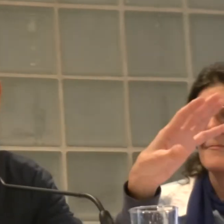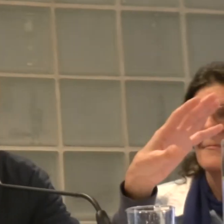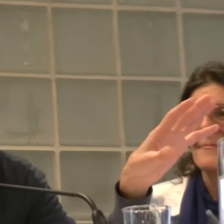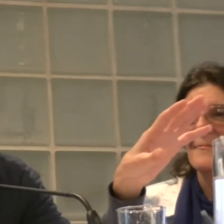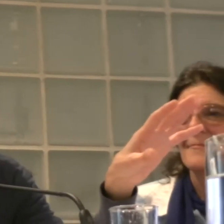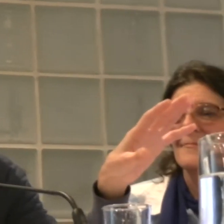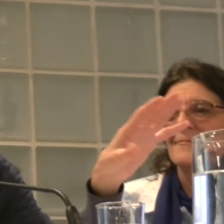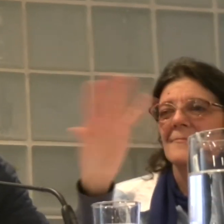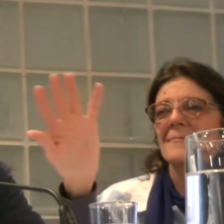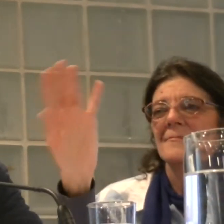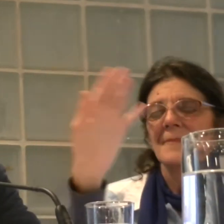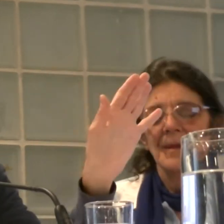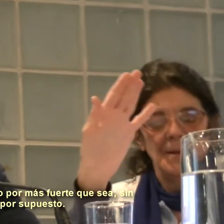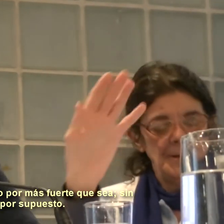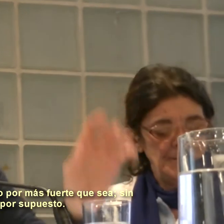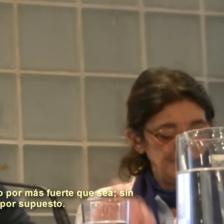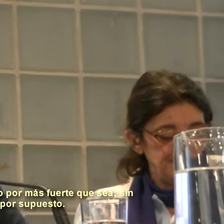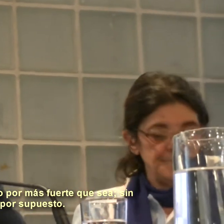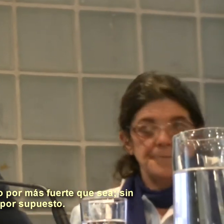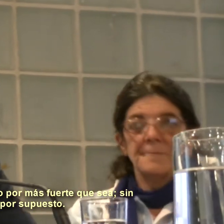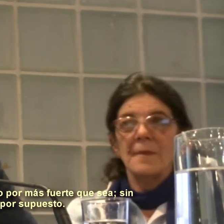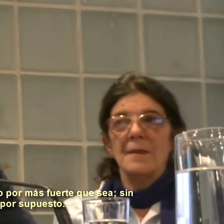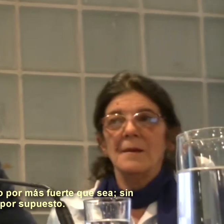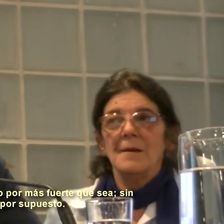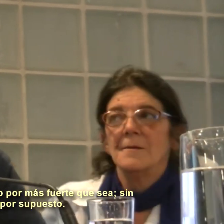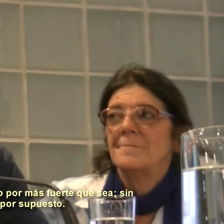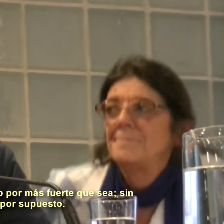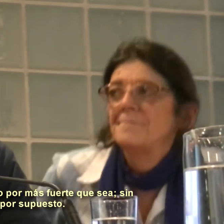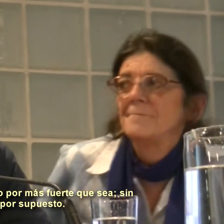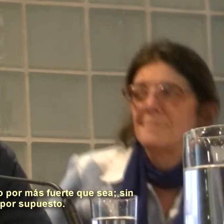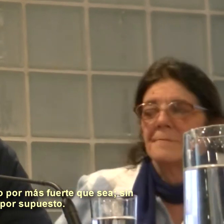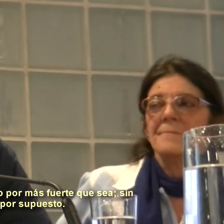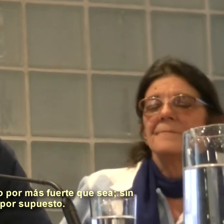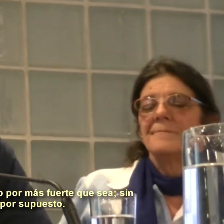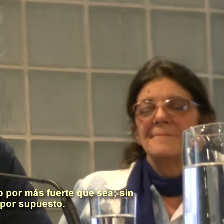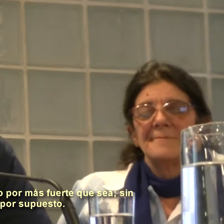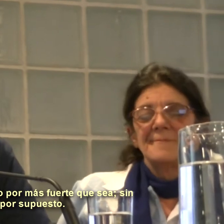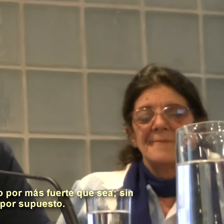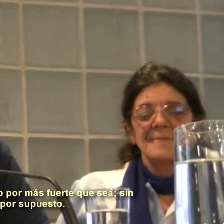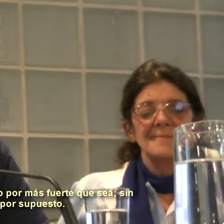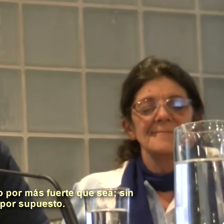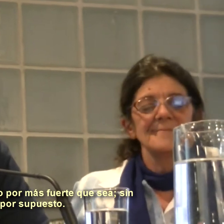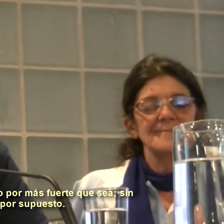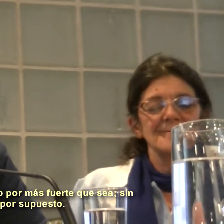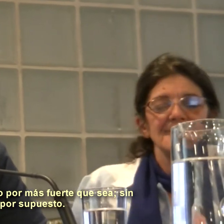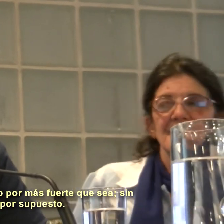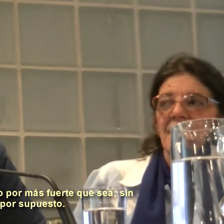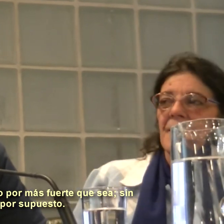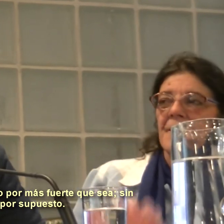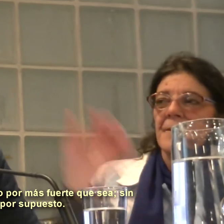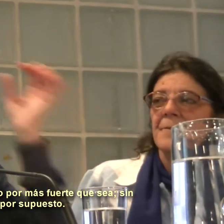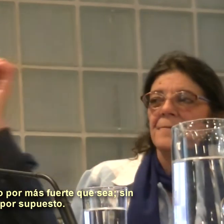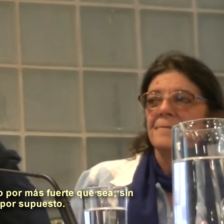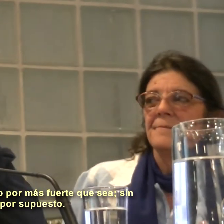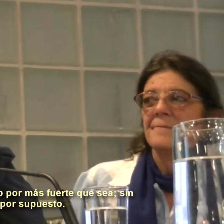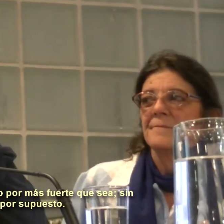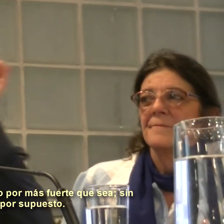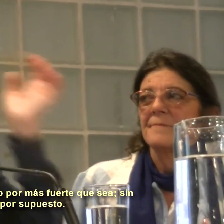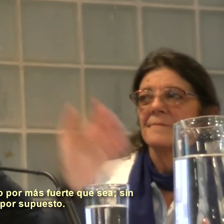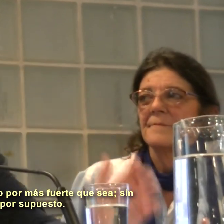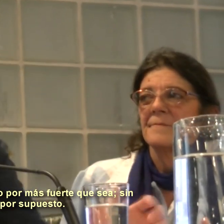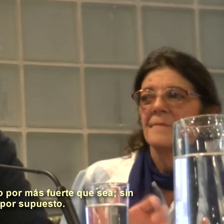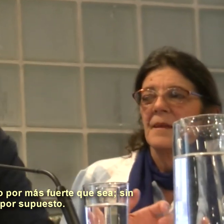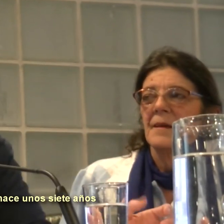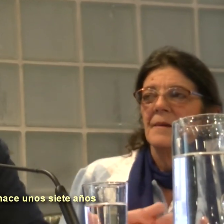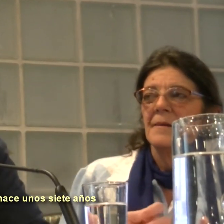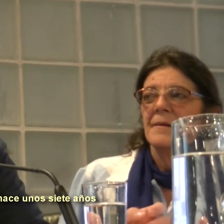sordo. No escucho un solo sonido, por más fuerte que sea, sin el implante, por